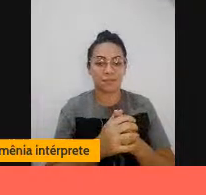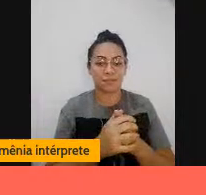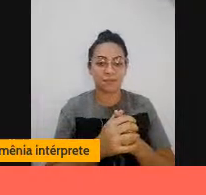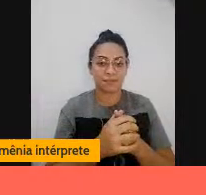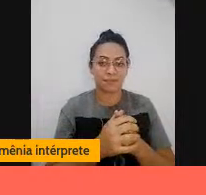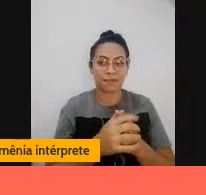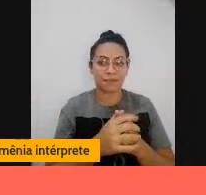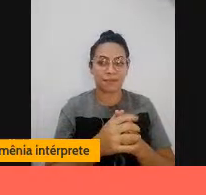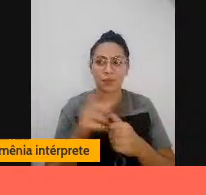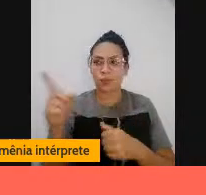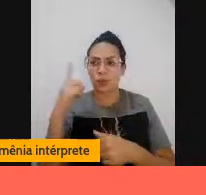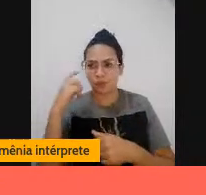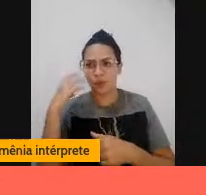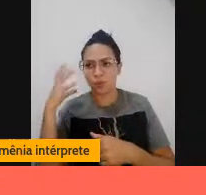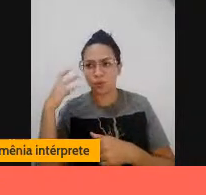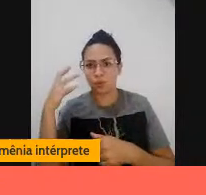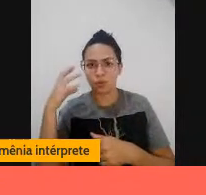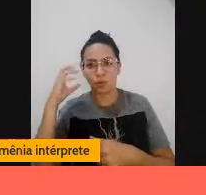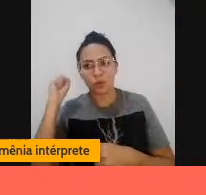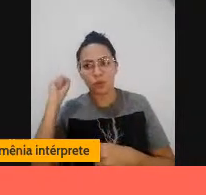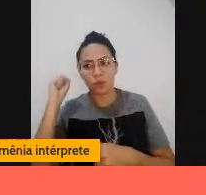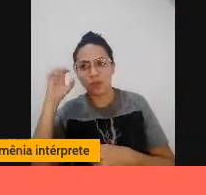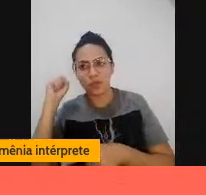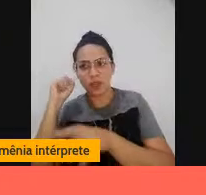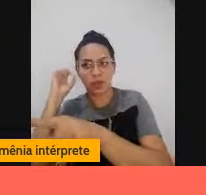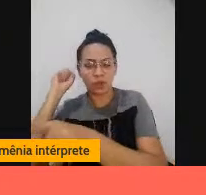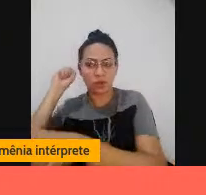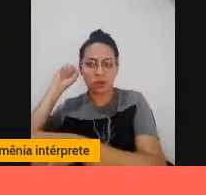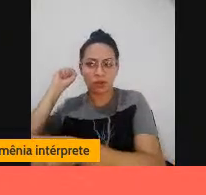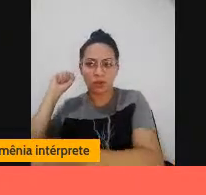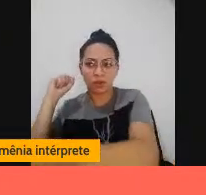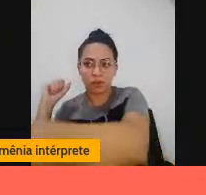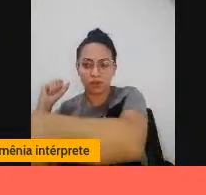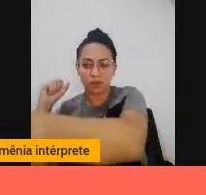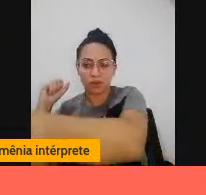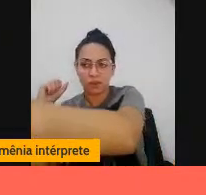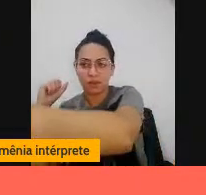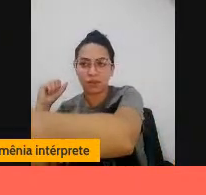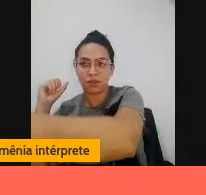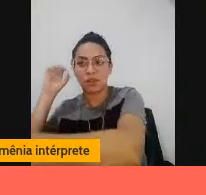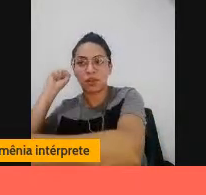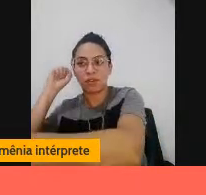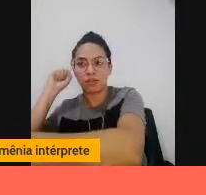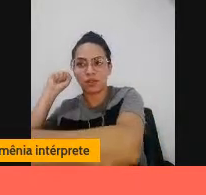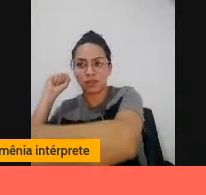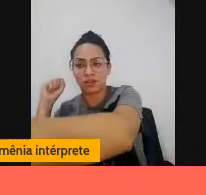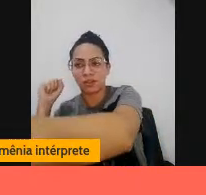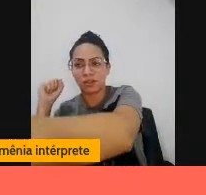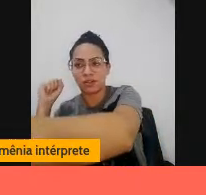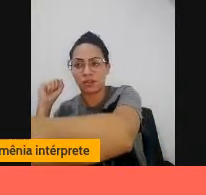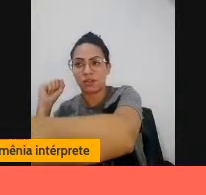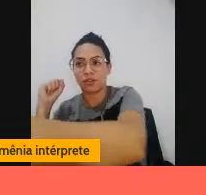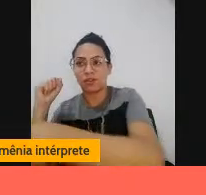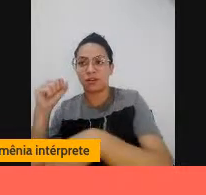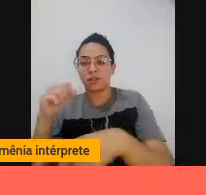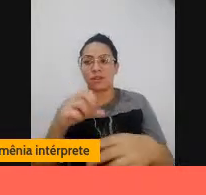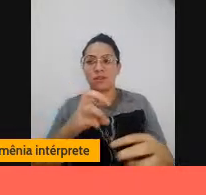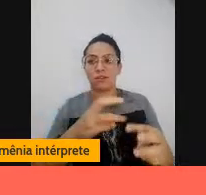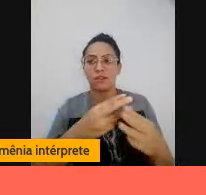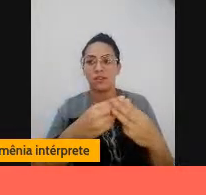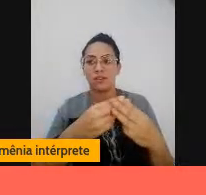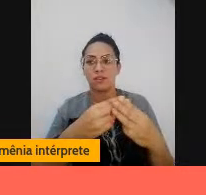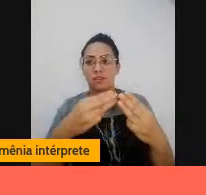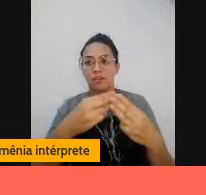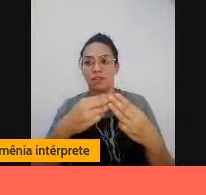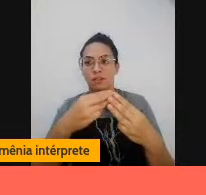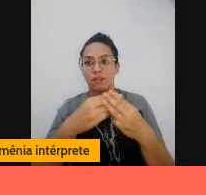falaram, foi uma iniciativa que deu certo, que trouxe para o Centro, para o FPB, uma